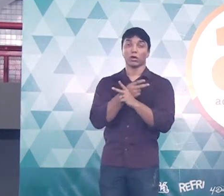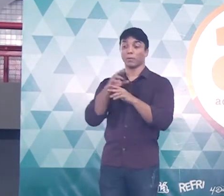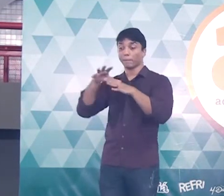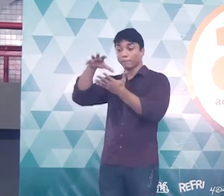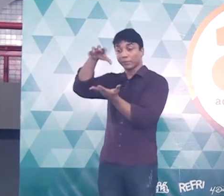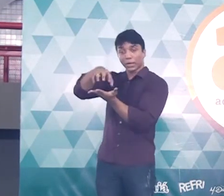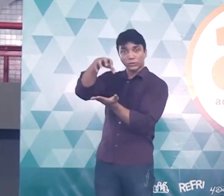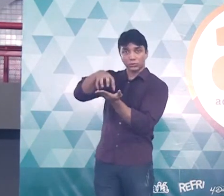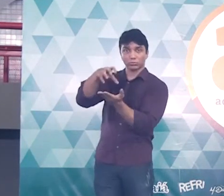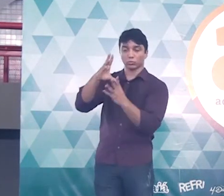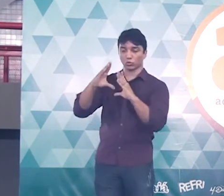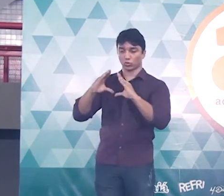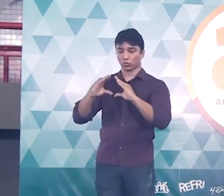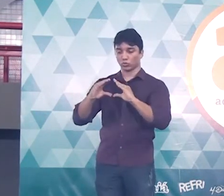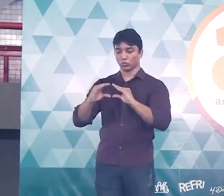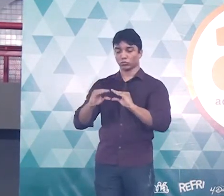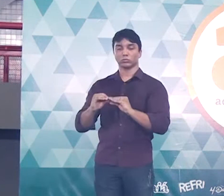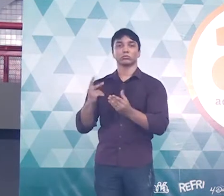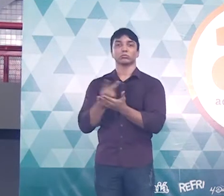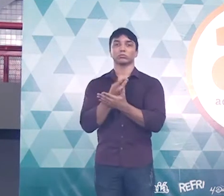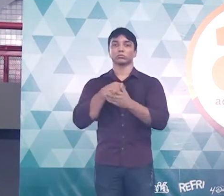essa pressão diminuída faz com que ele